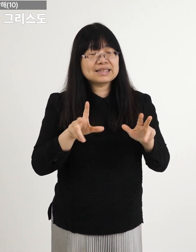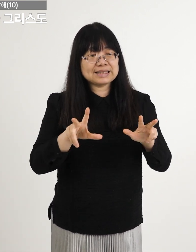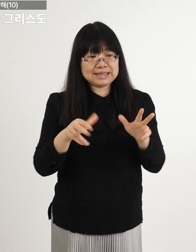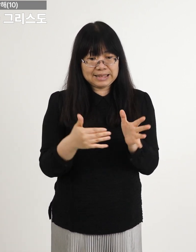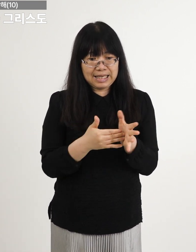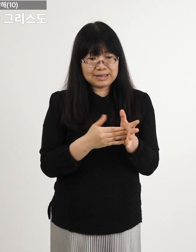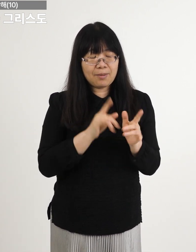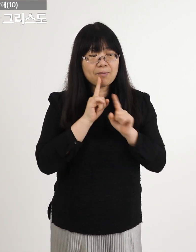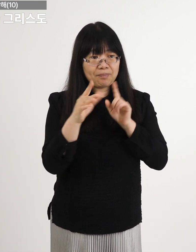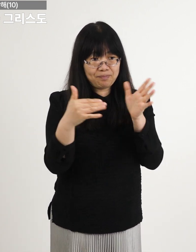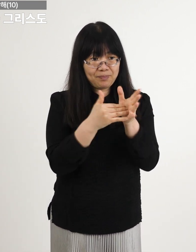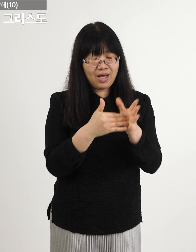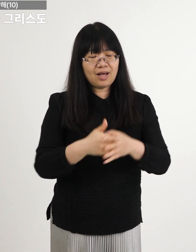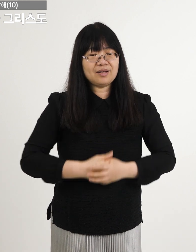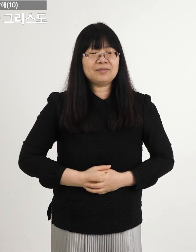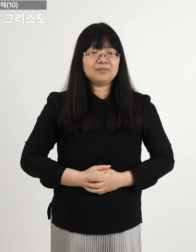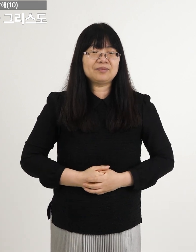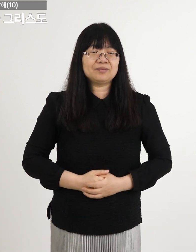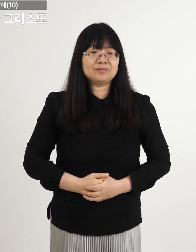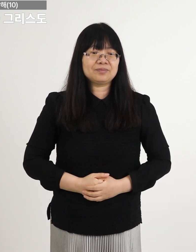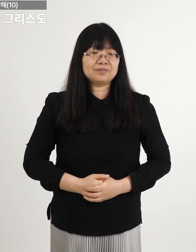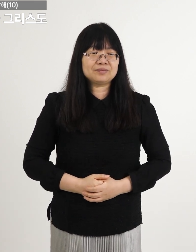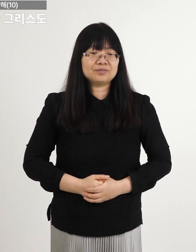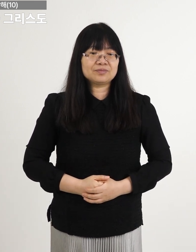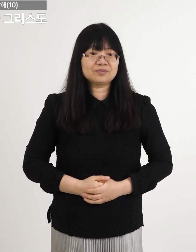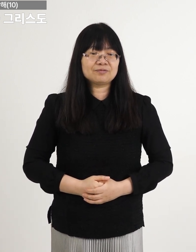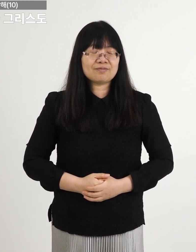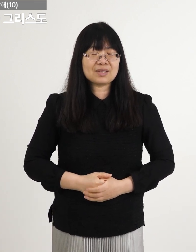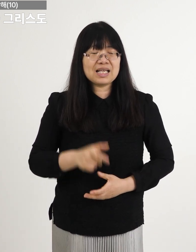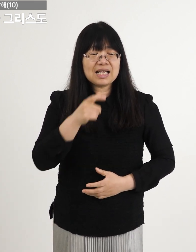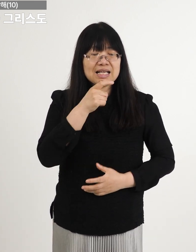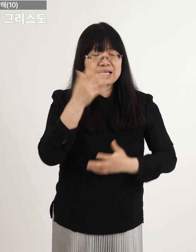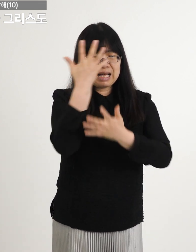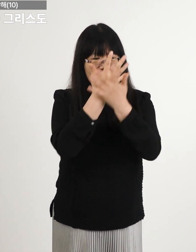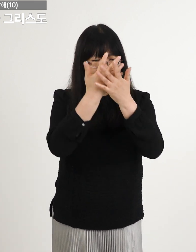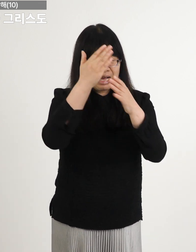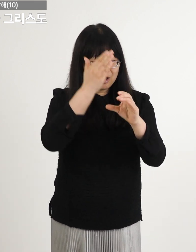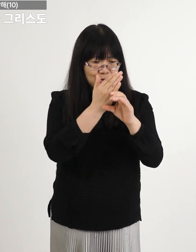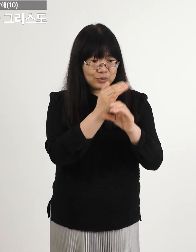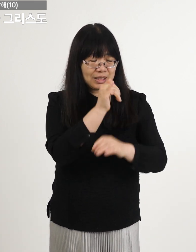이때까지 말해왔습니다. 안개 속에 있던